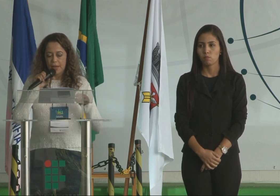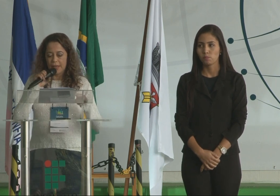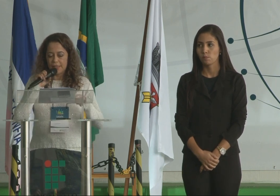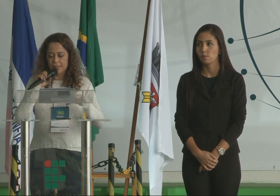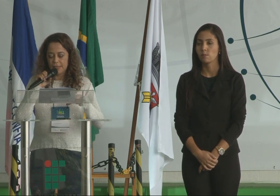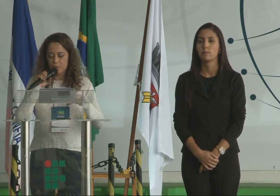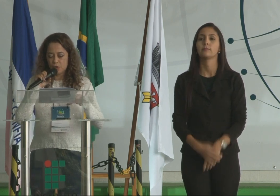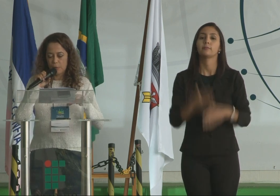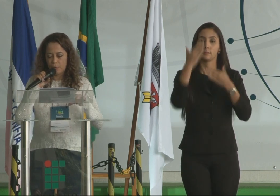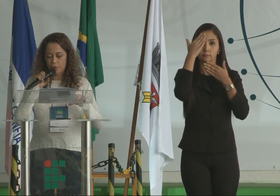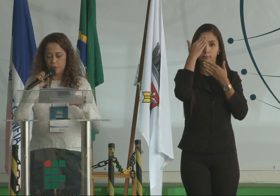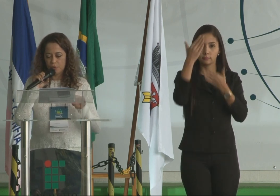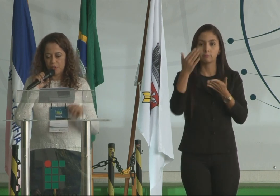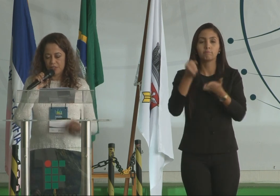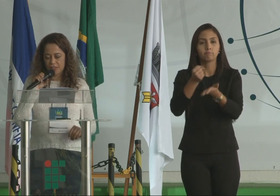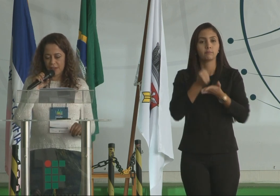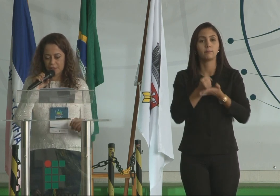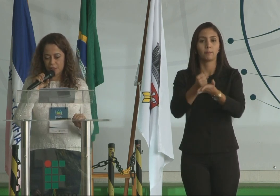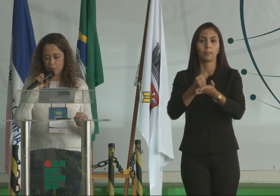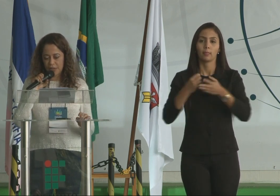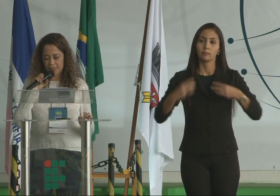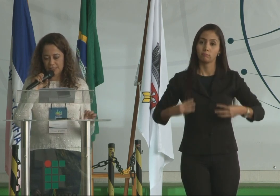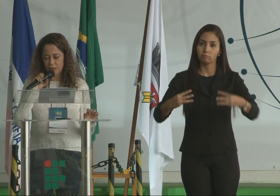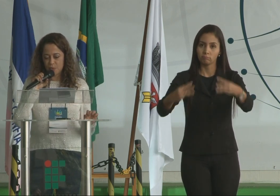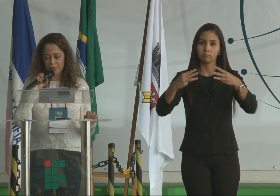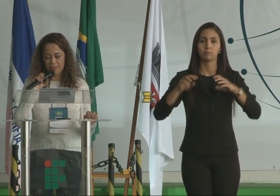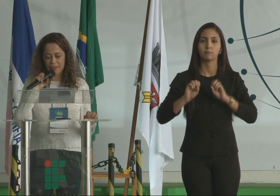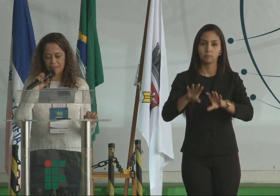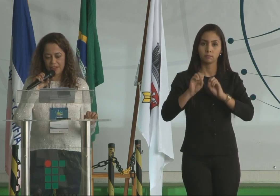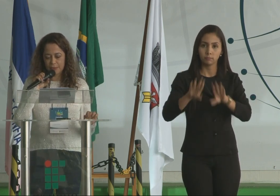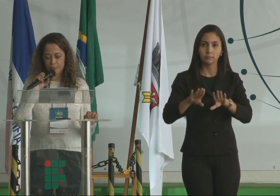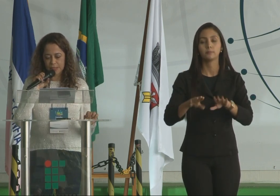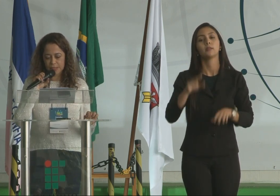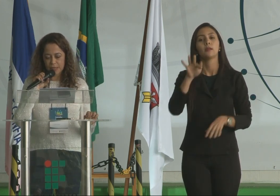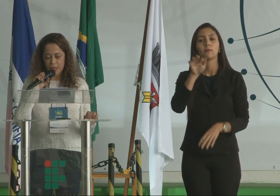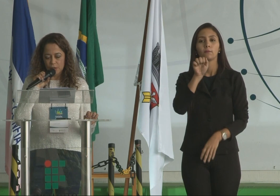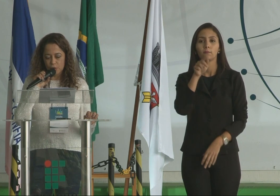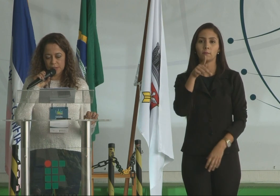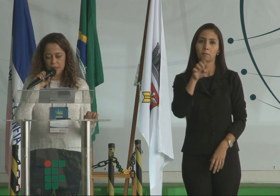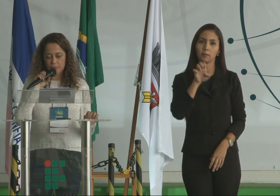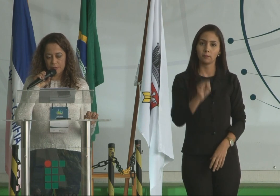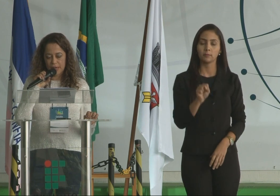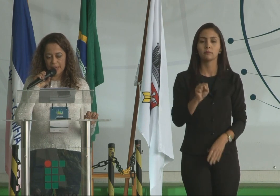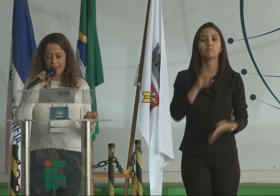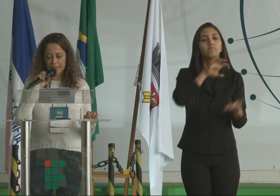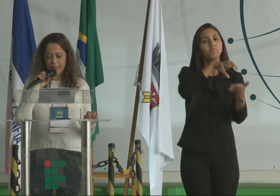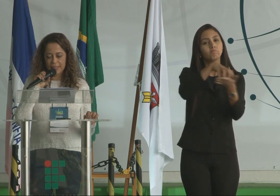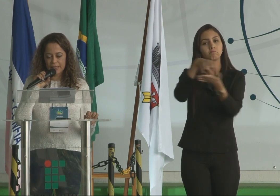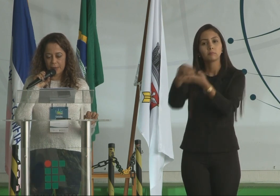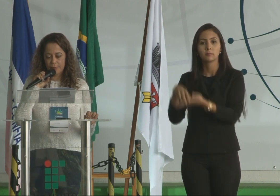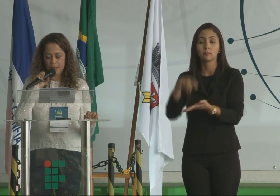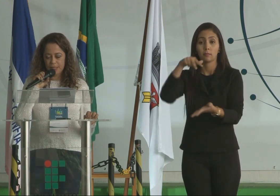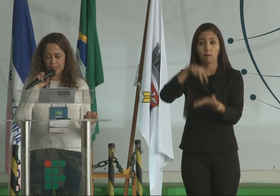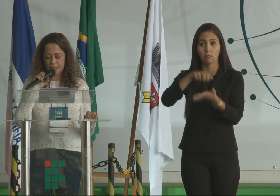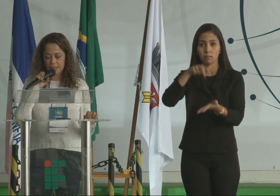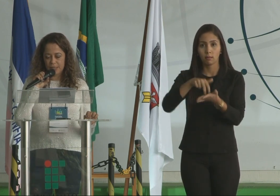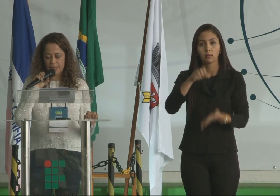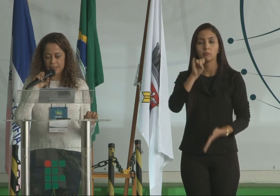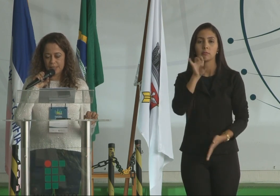Agradecemos o apoio do Ministério da Educação, da FAPES, dos Campo e Alegre, Itapina e Santa Tereza